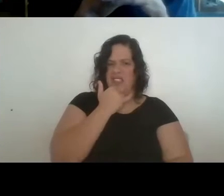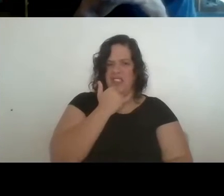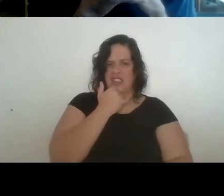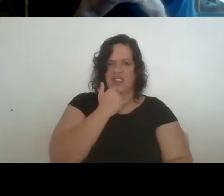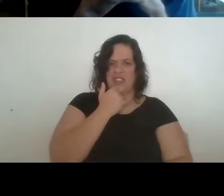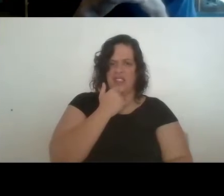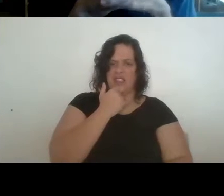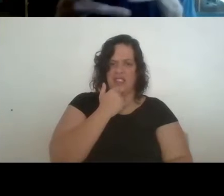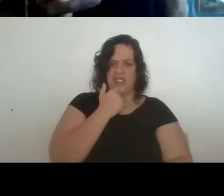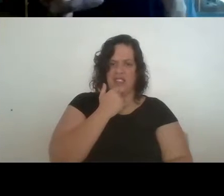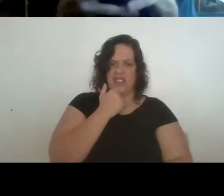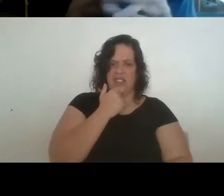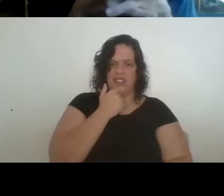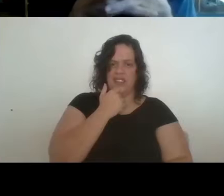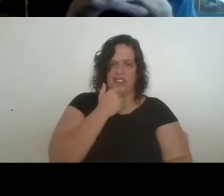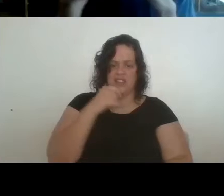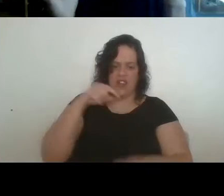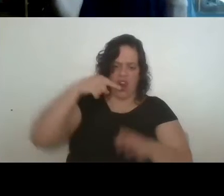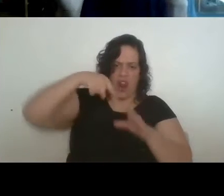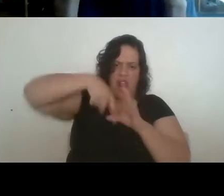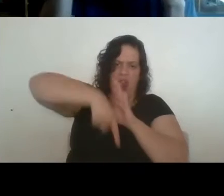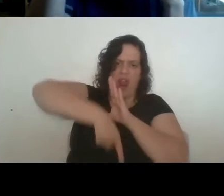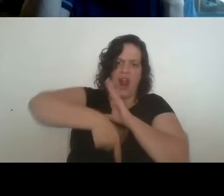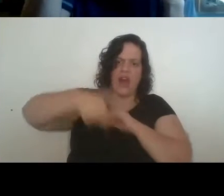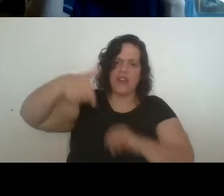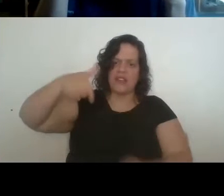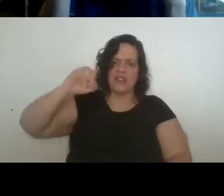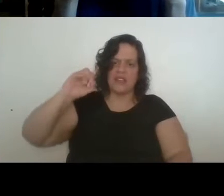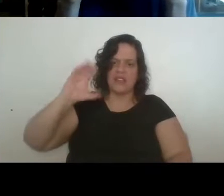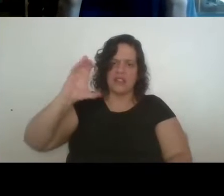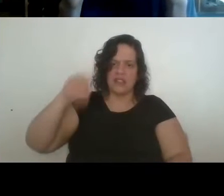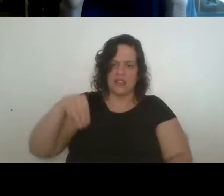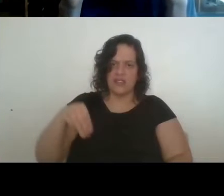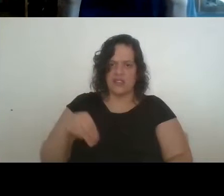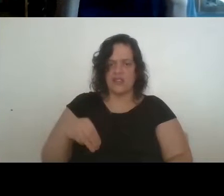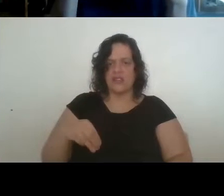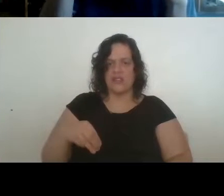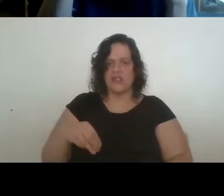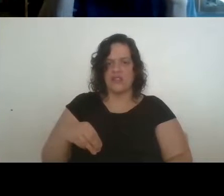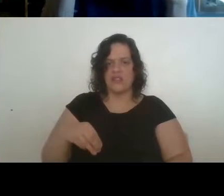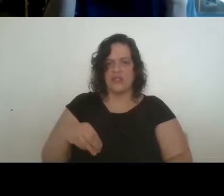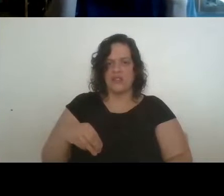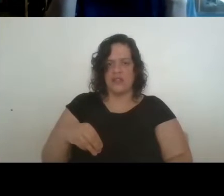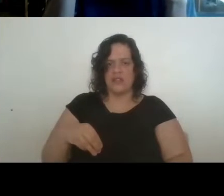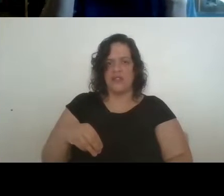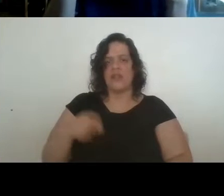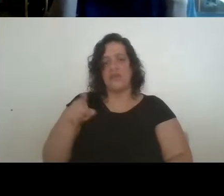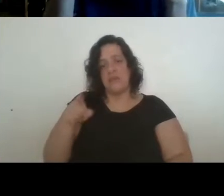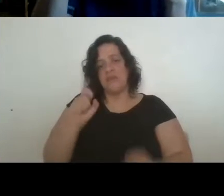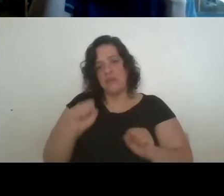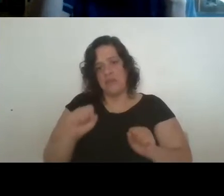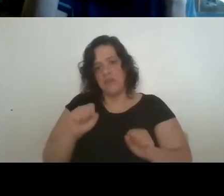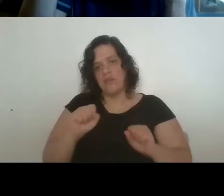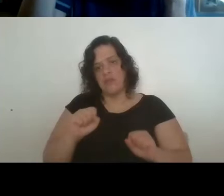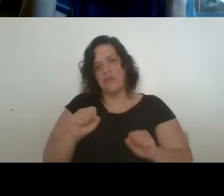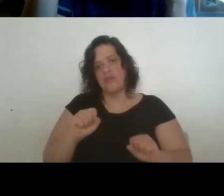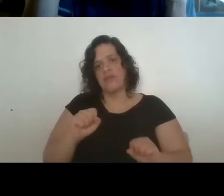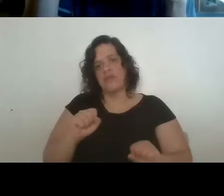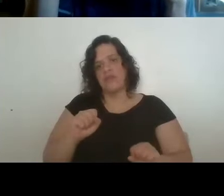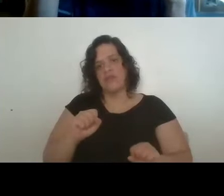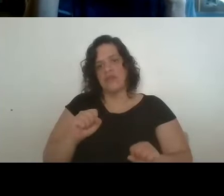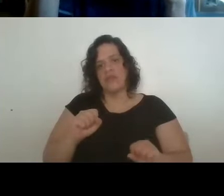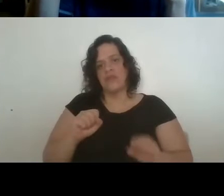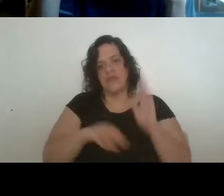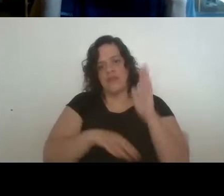70 centímetros de profundidade, eu não consigo enxergar. Então, você pode usar uma altura um pouquinho maior, mas